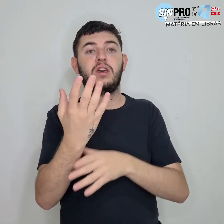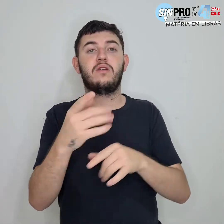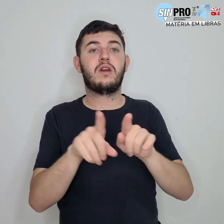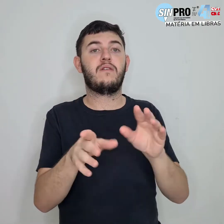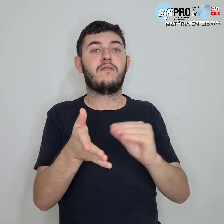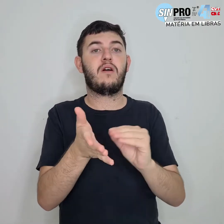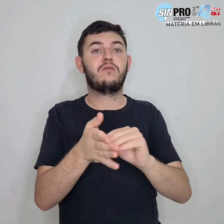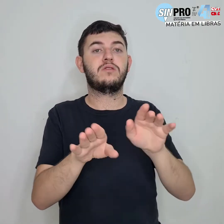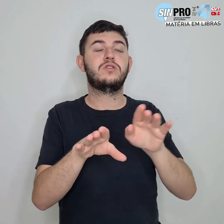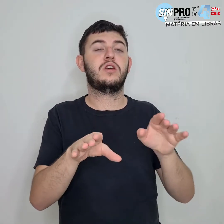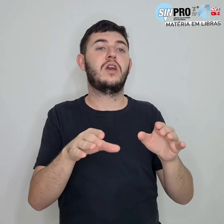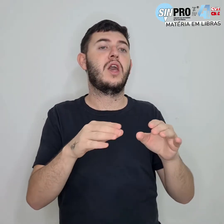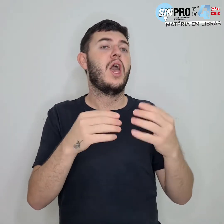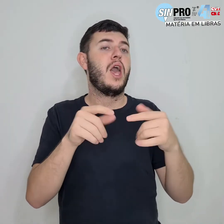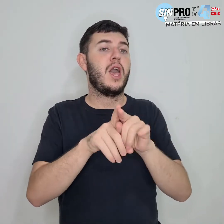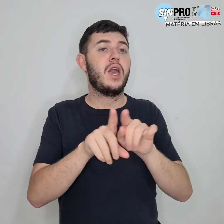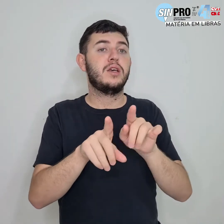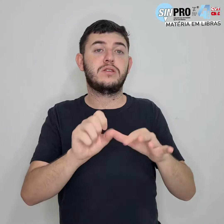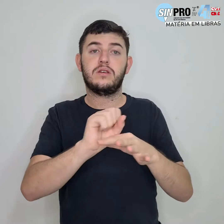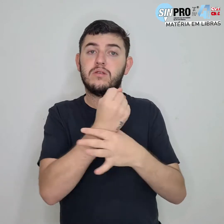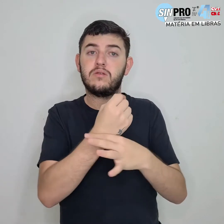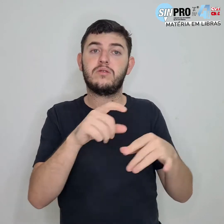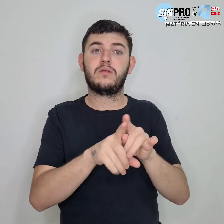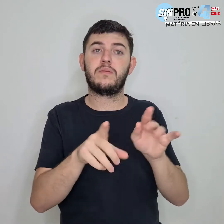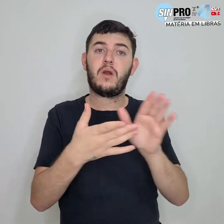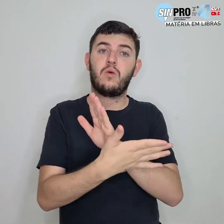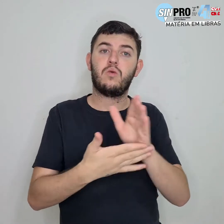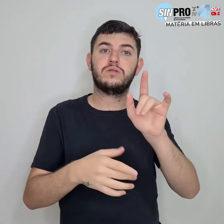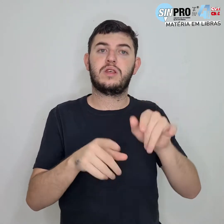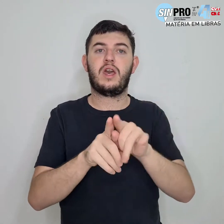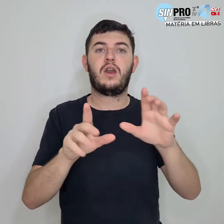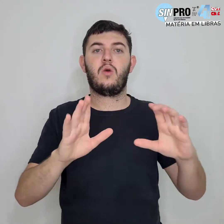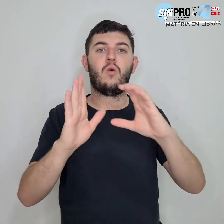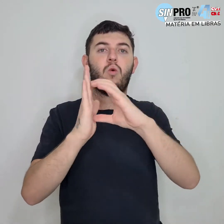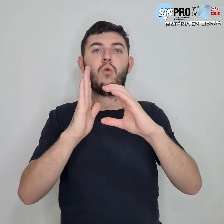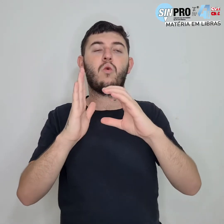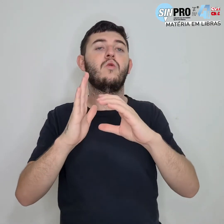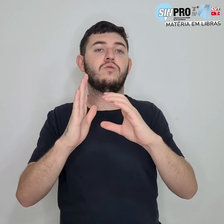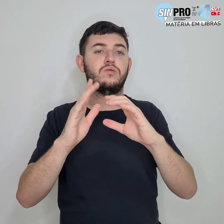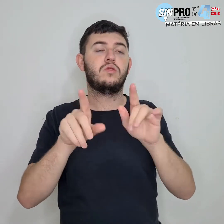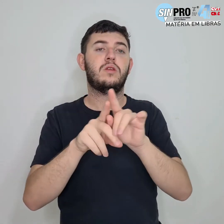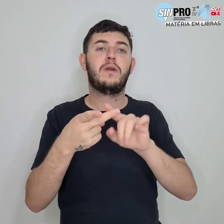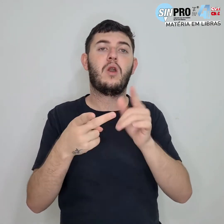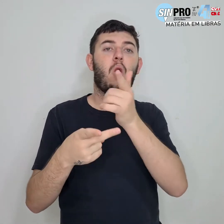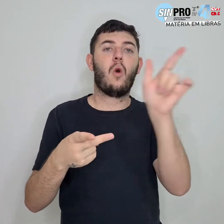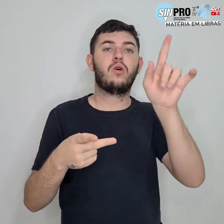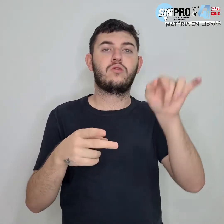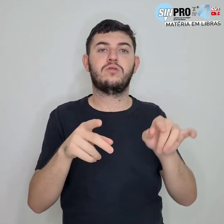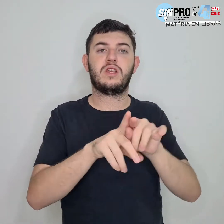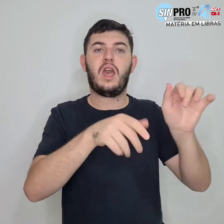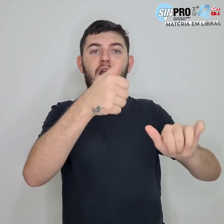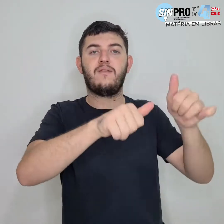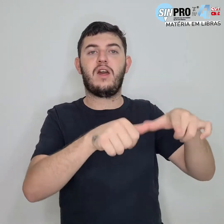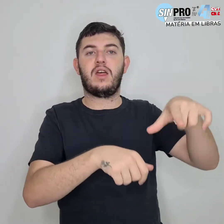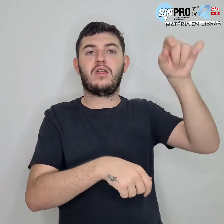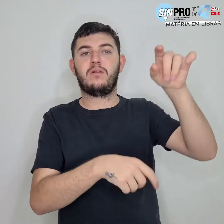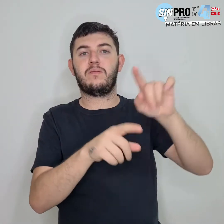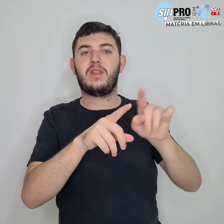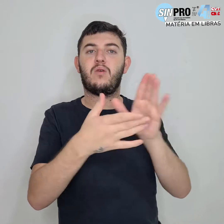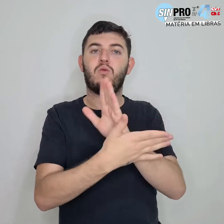de concurso público e outros por seleção simplificada, todos com salários iniciais mais baixos e sem